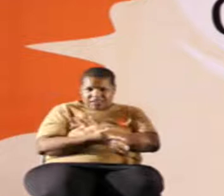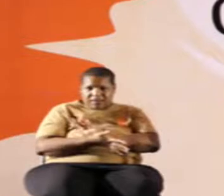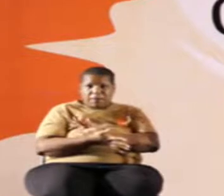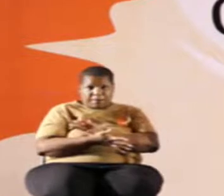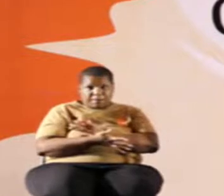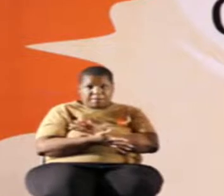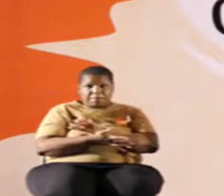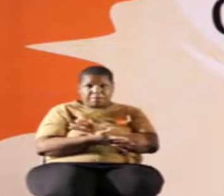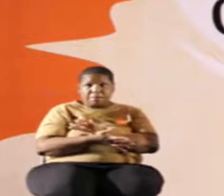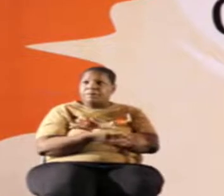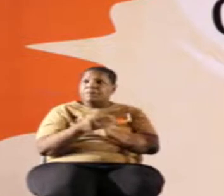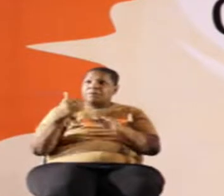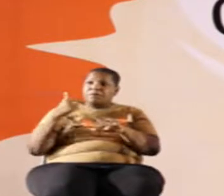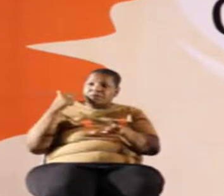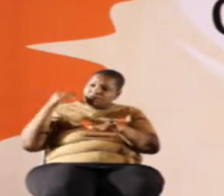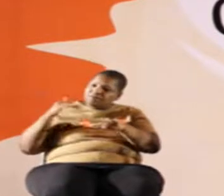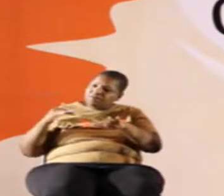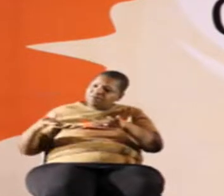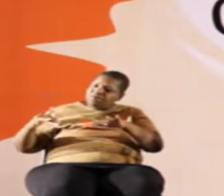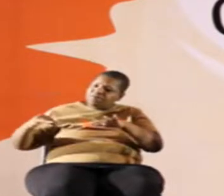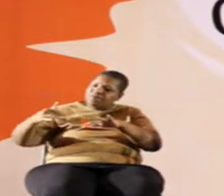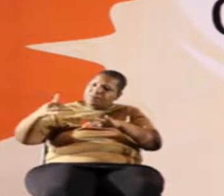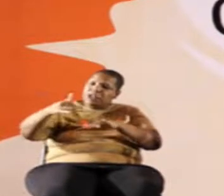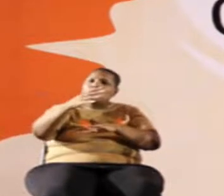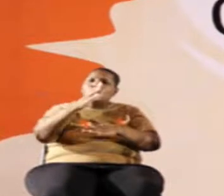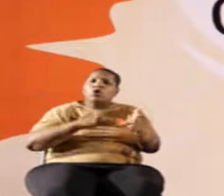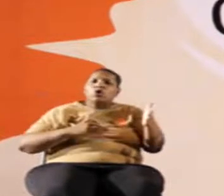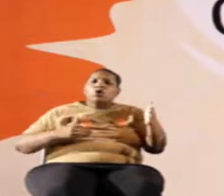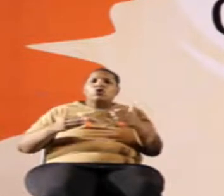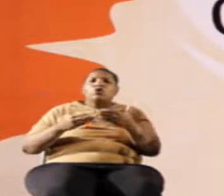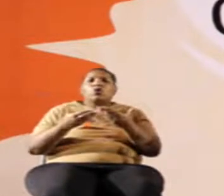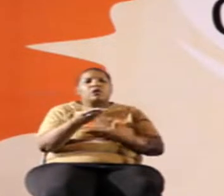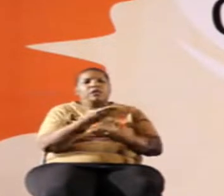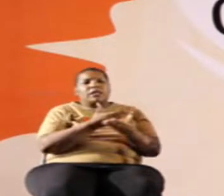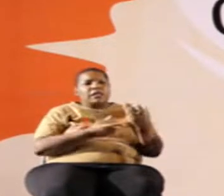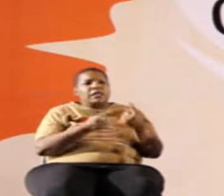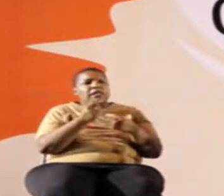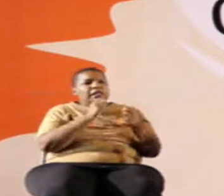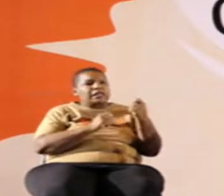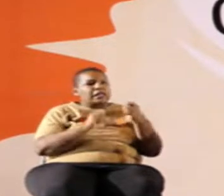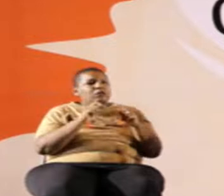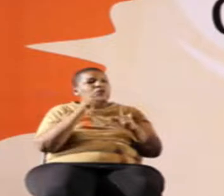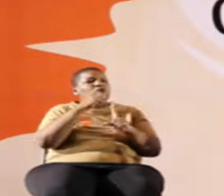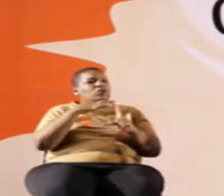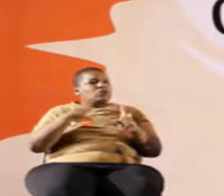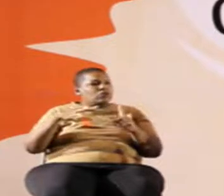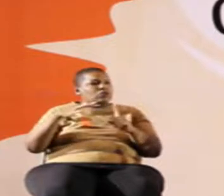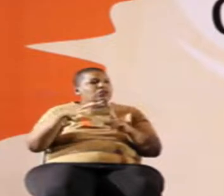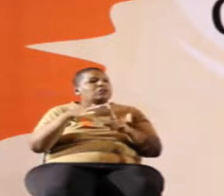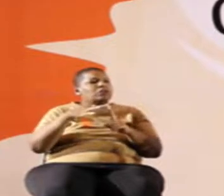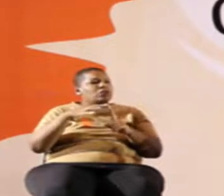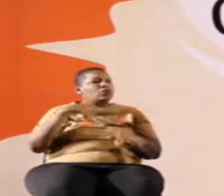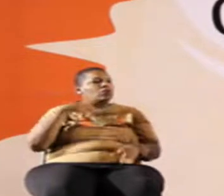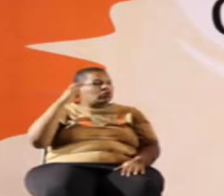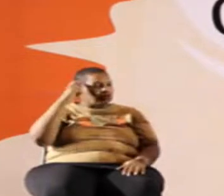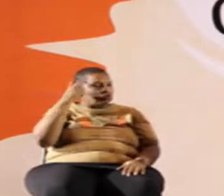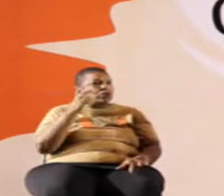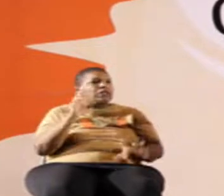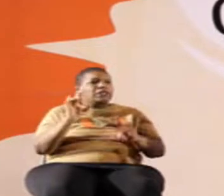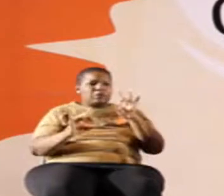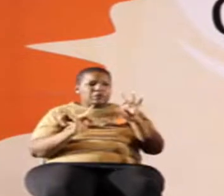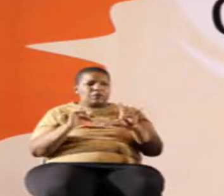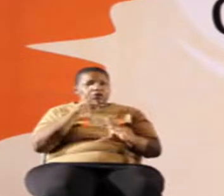que permeiam todas as relações econômicas, sociais, culturais e especialmente de